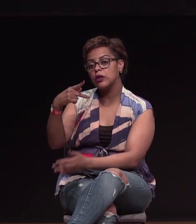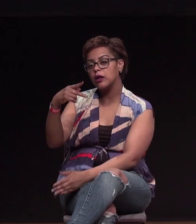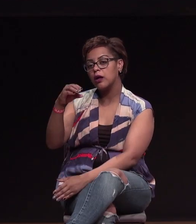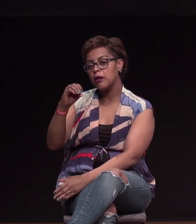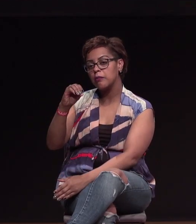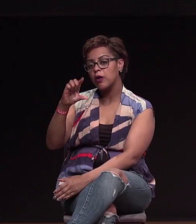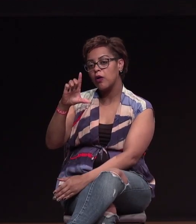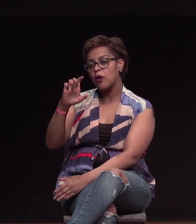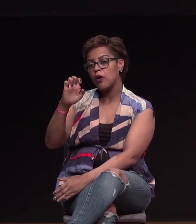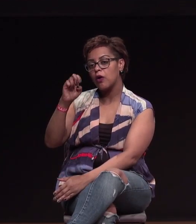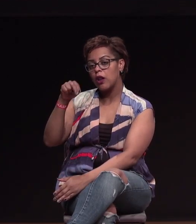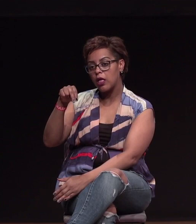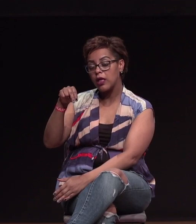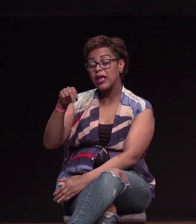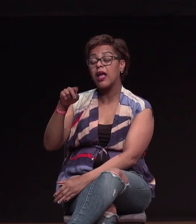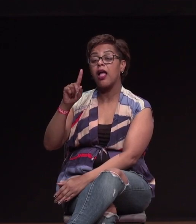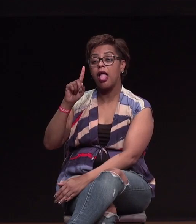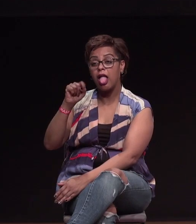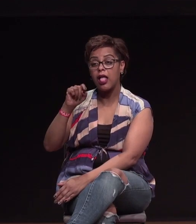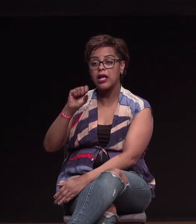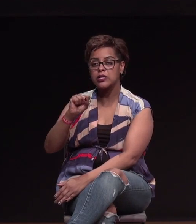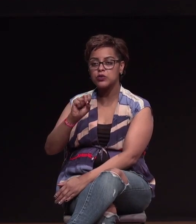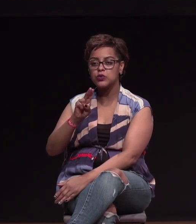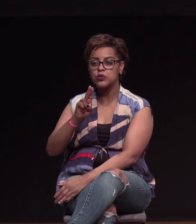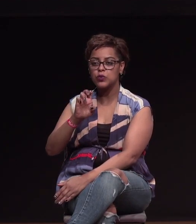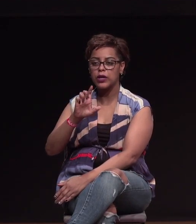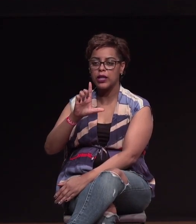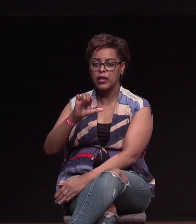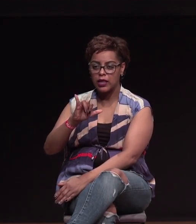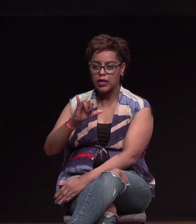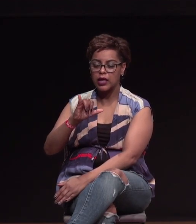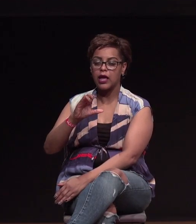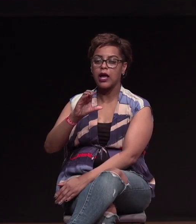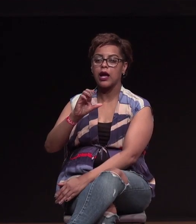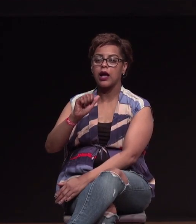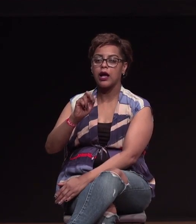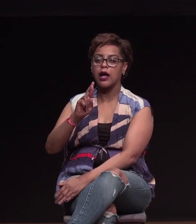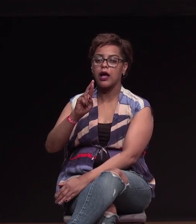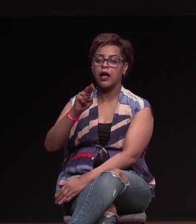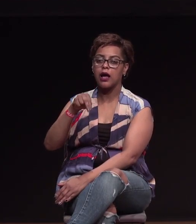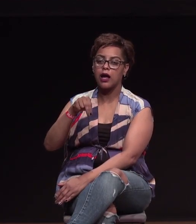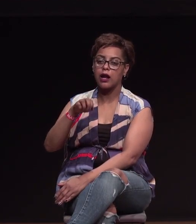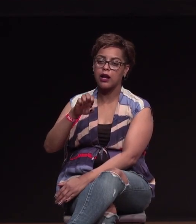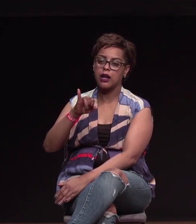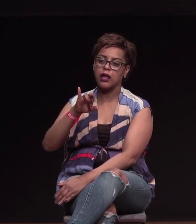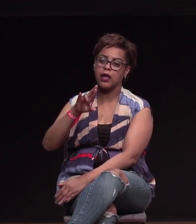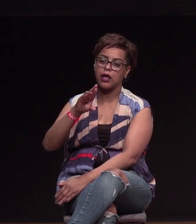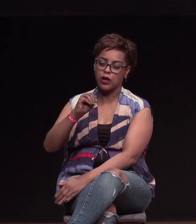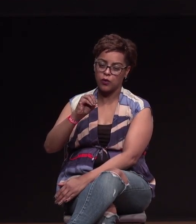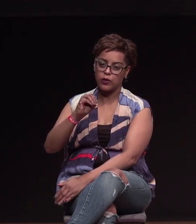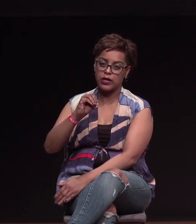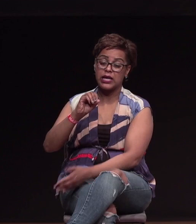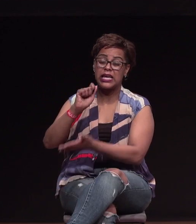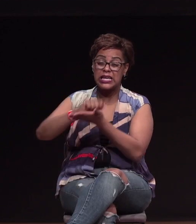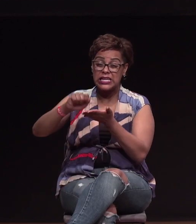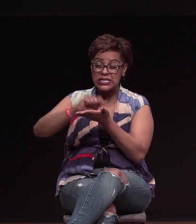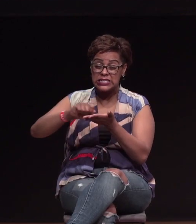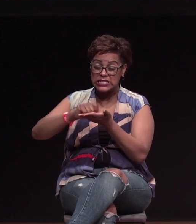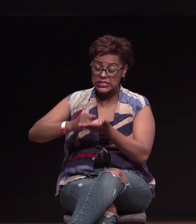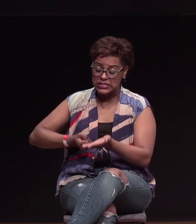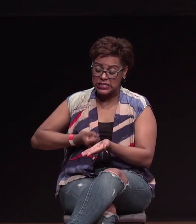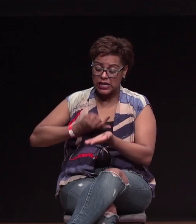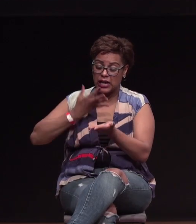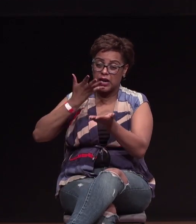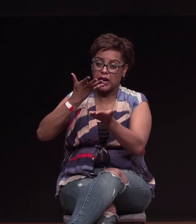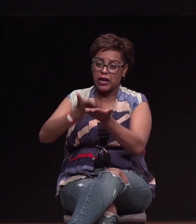livro da Sueli Carneiro, O Escritos de uma Vida. E fica a sugestão para a gente ler